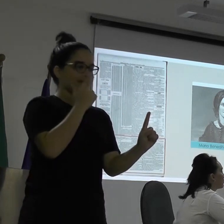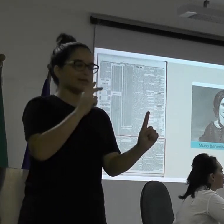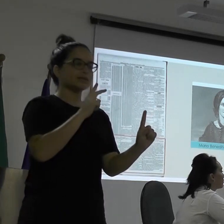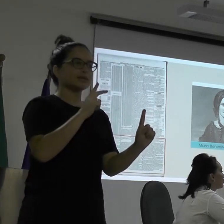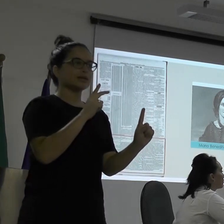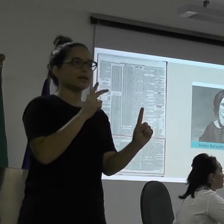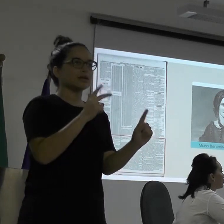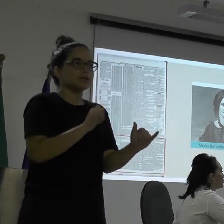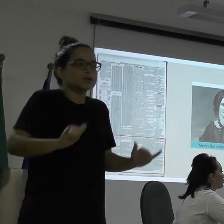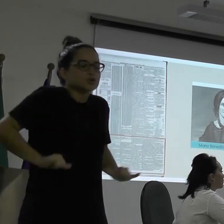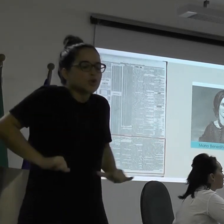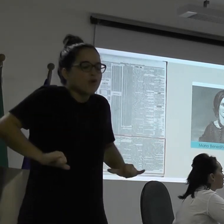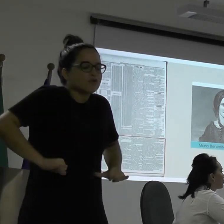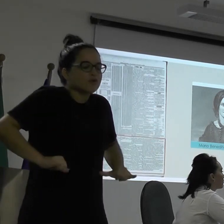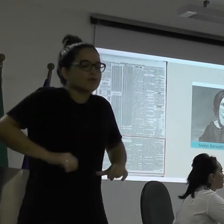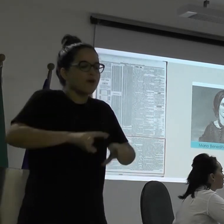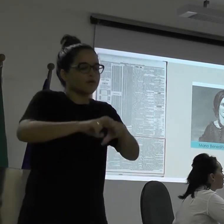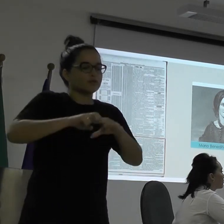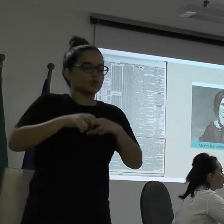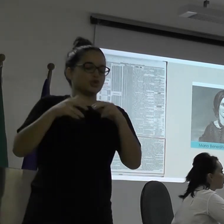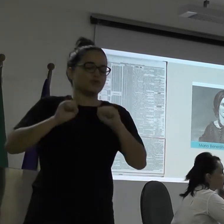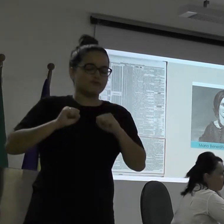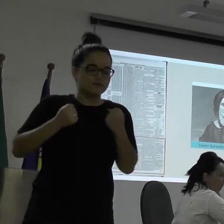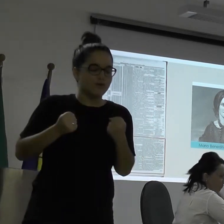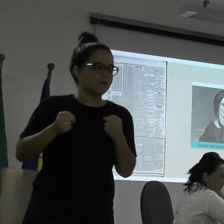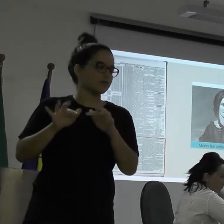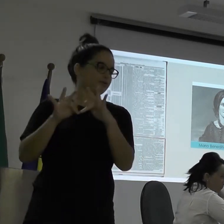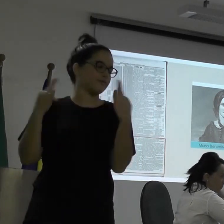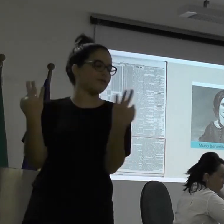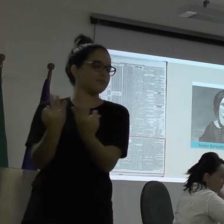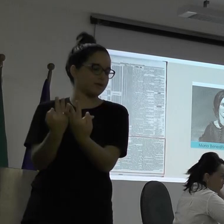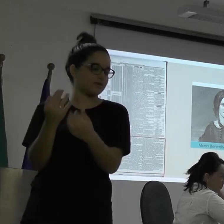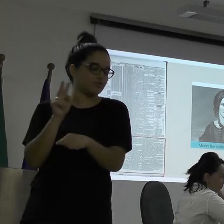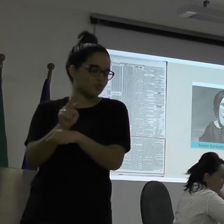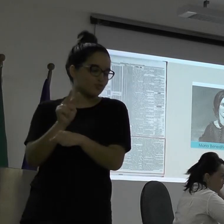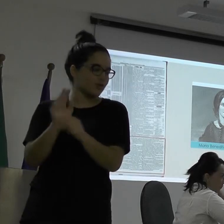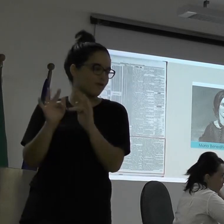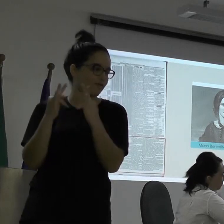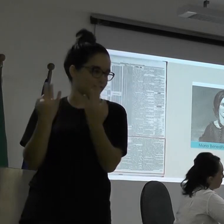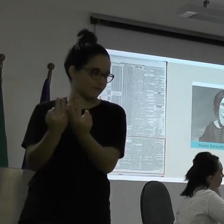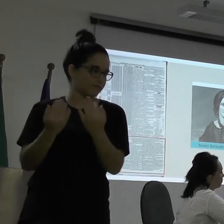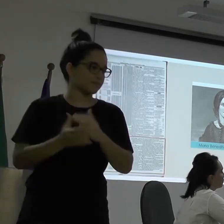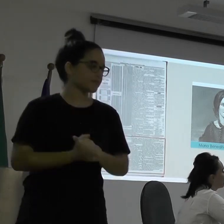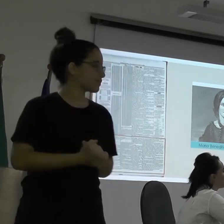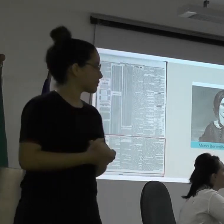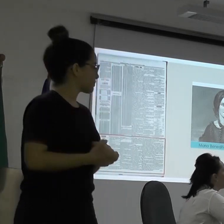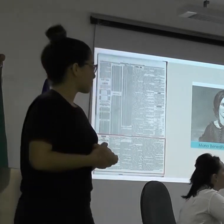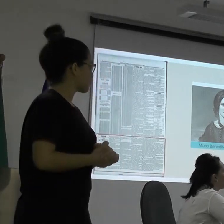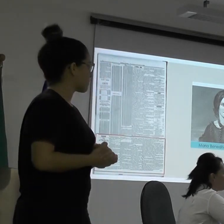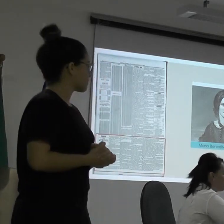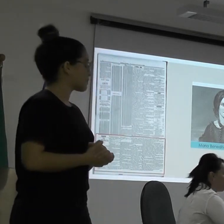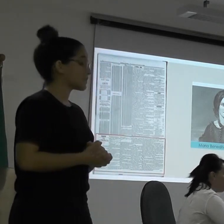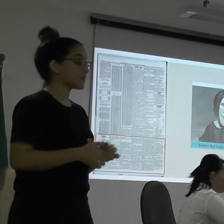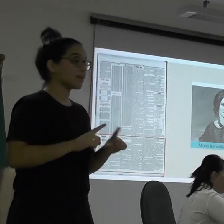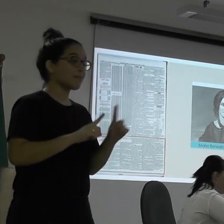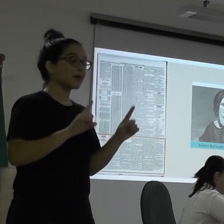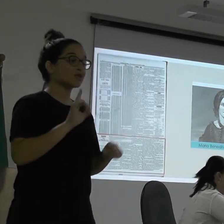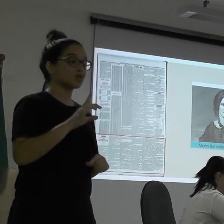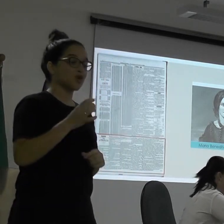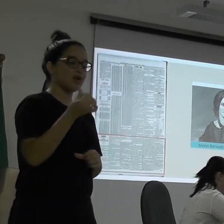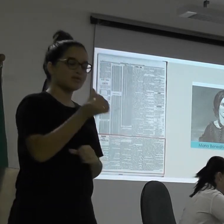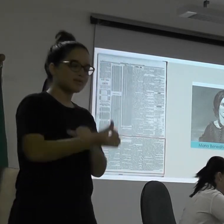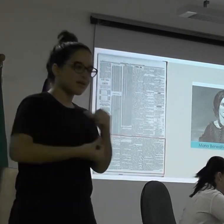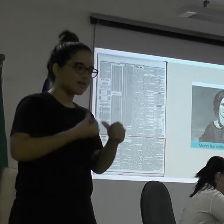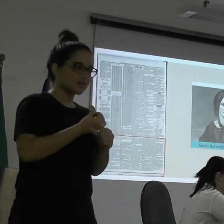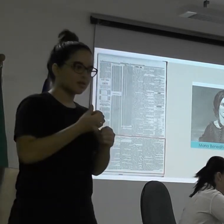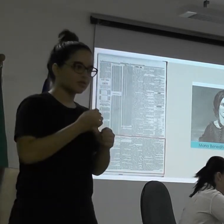família. Diana, em Duas Irmãs, escutava em elevada La Hebrea. Somente 6 anos depois,